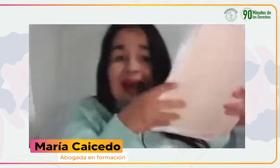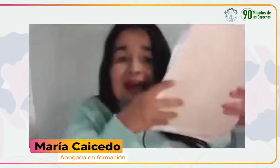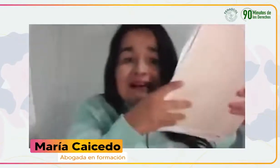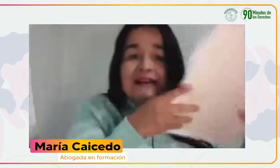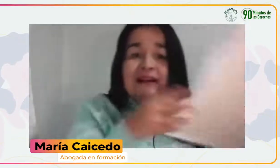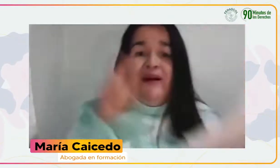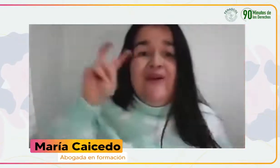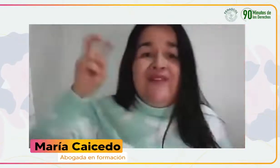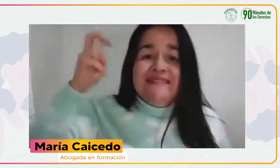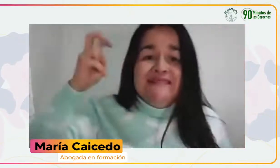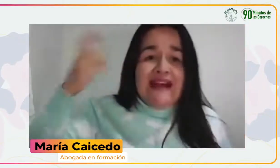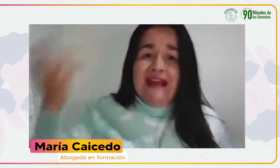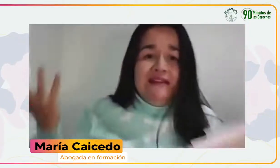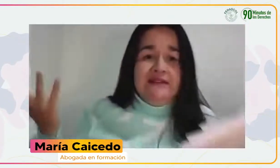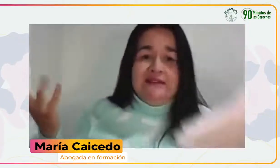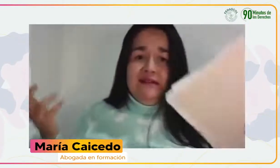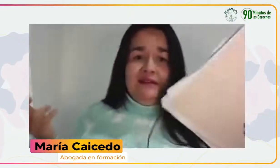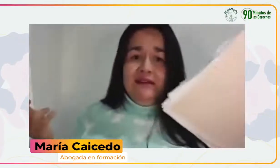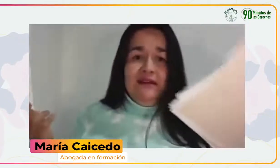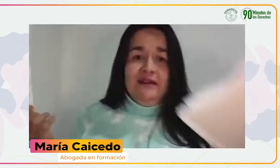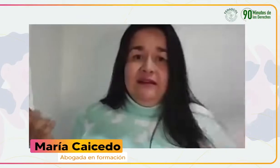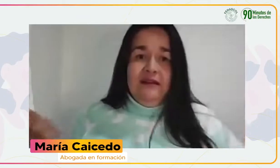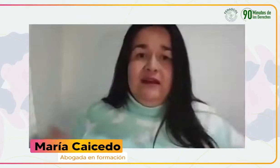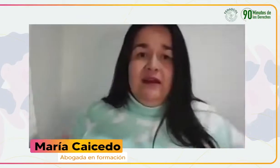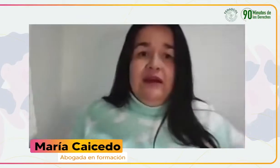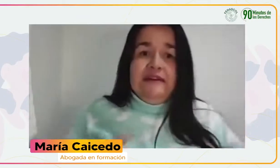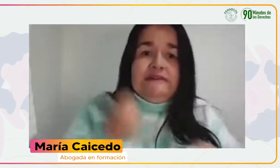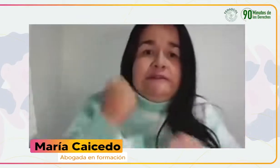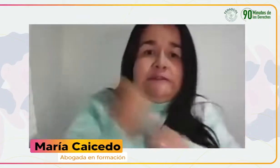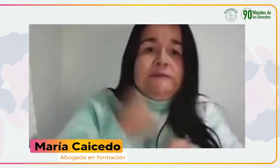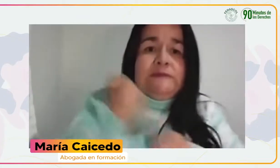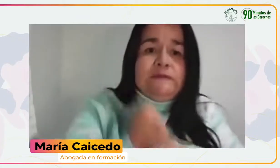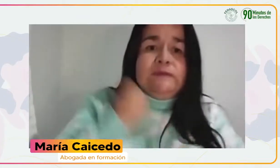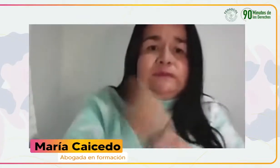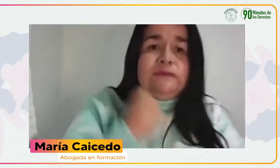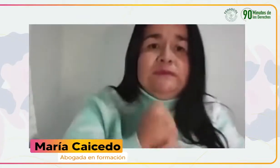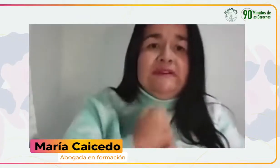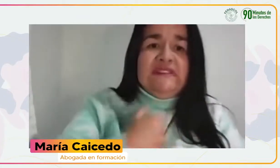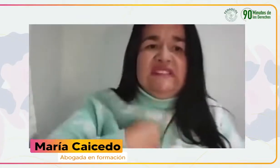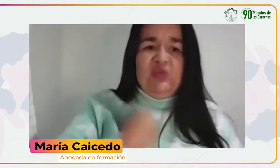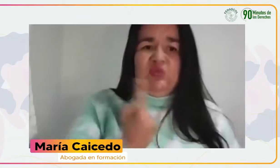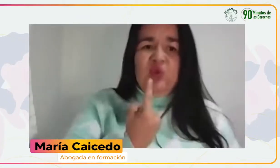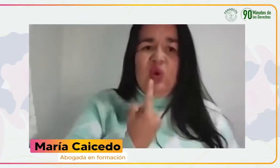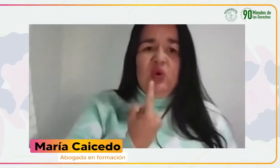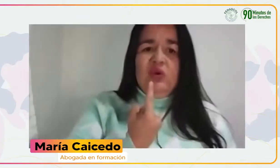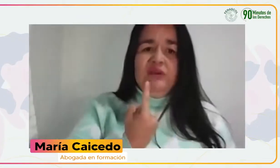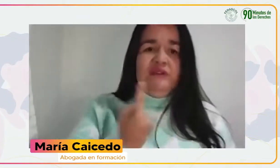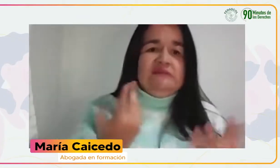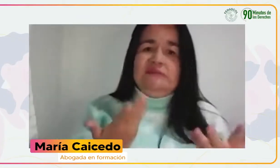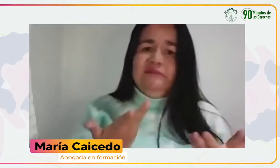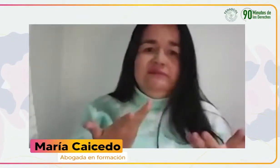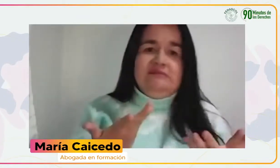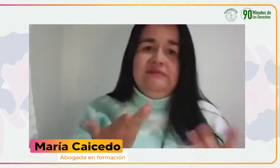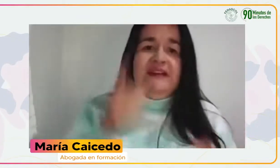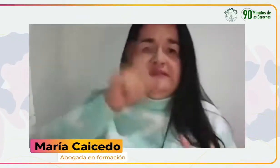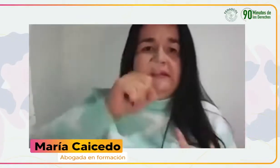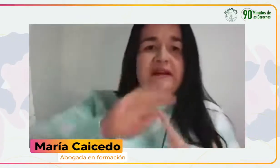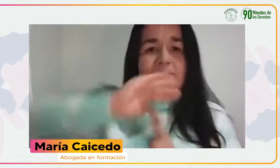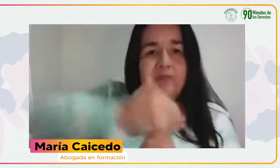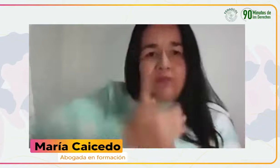esta cantidad de hojas. Son de fiscalía, son para fiscalía con las que se han venido trabajando y que